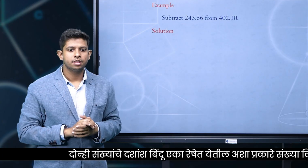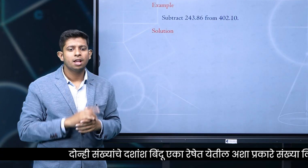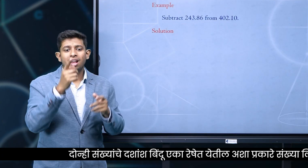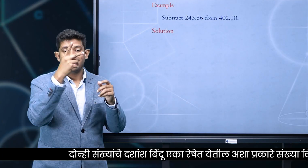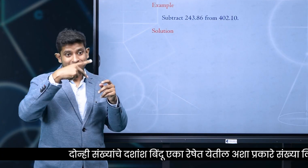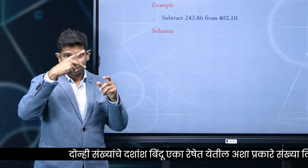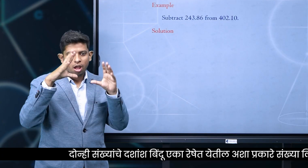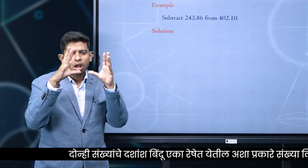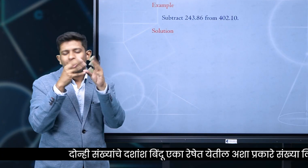प्रकारे संख्या लिहा.